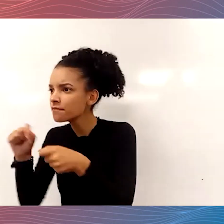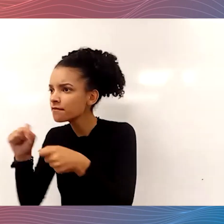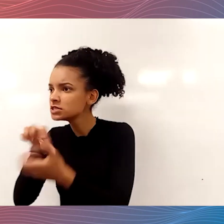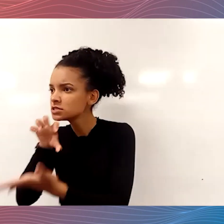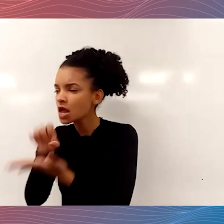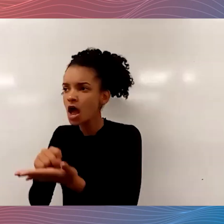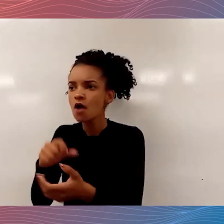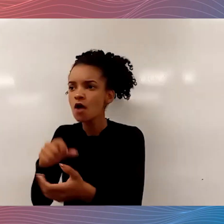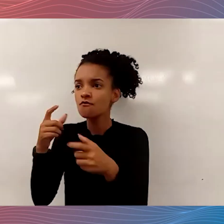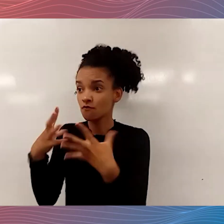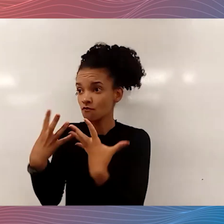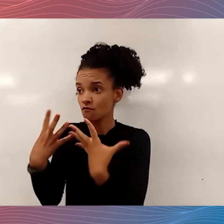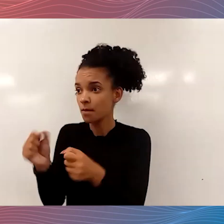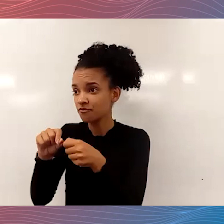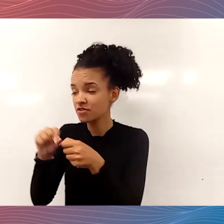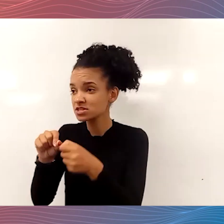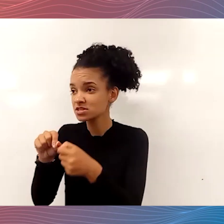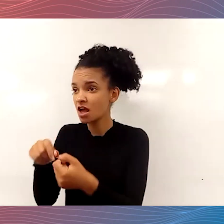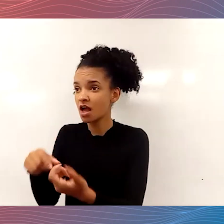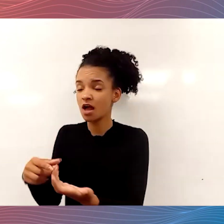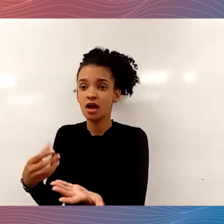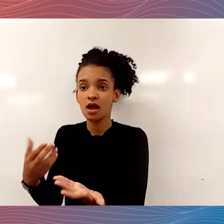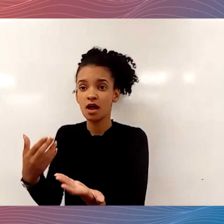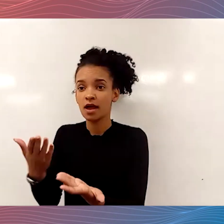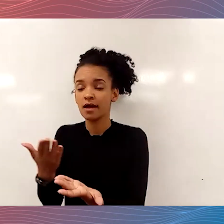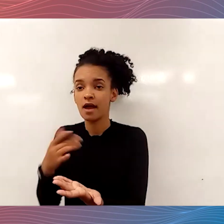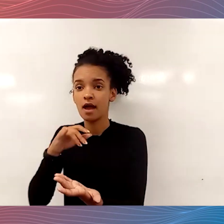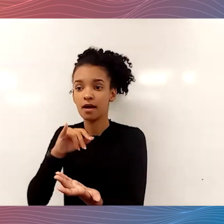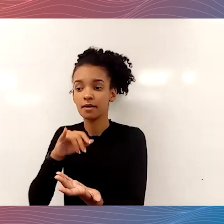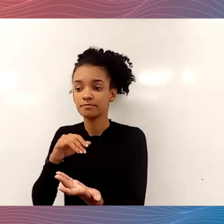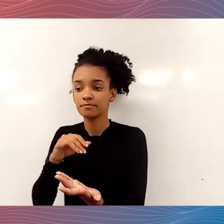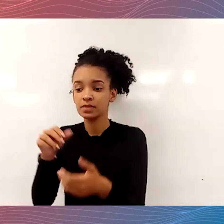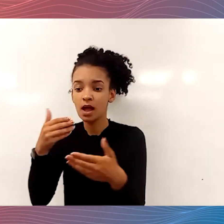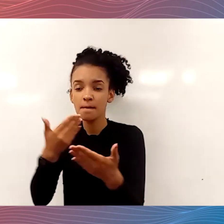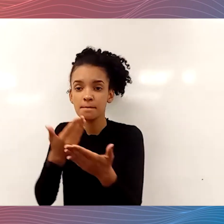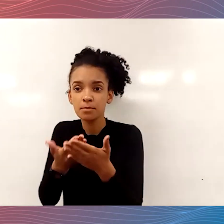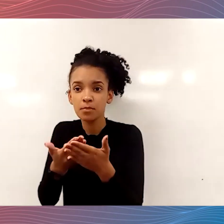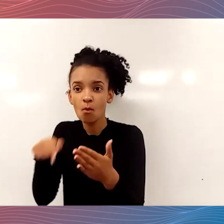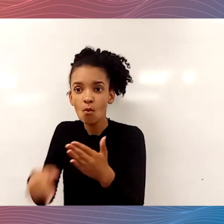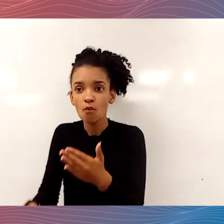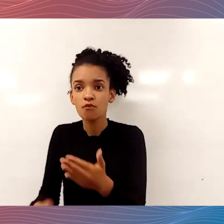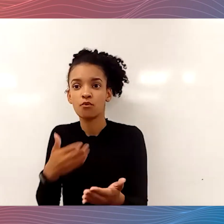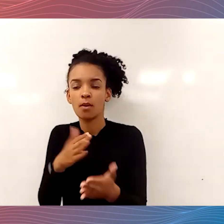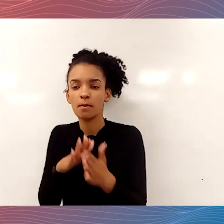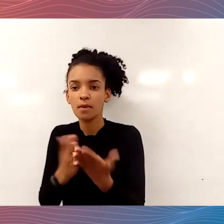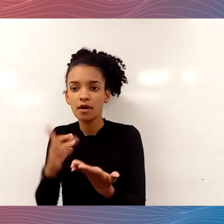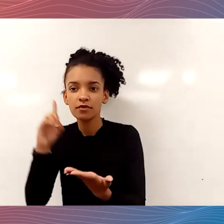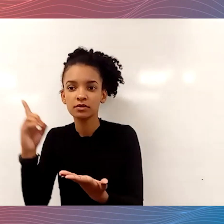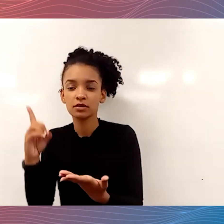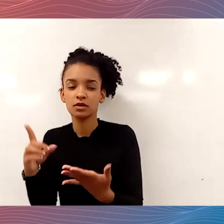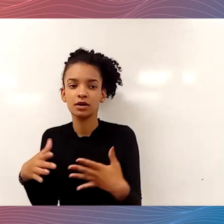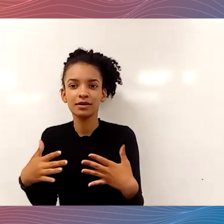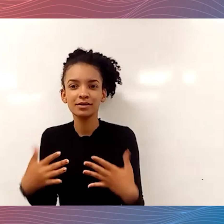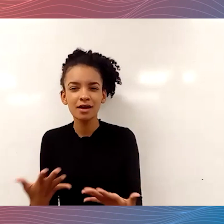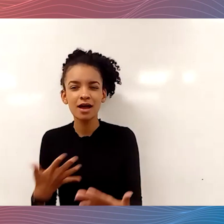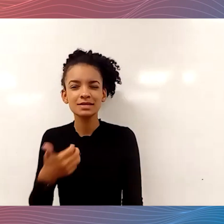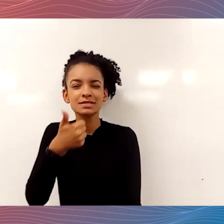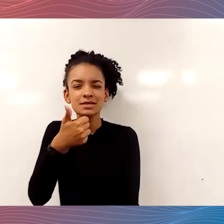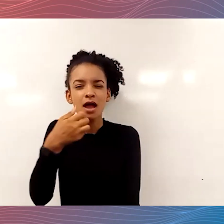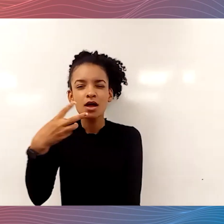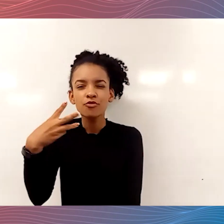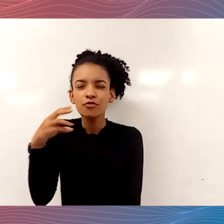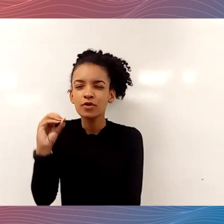imersão. E o Jones desesperado, né? Ali não cabe muita gente e tal. Então, 131